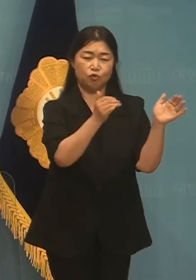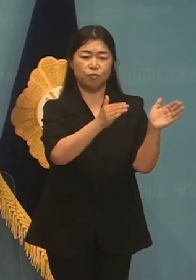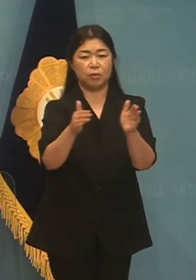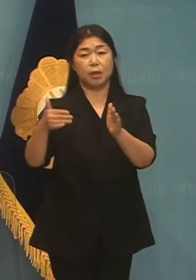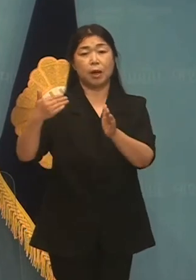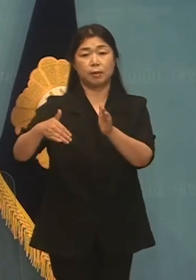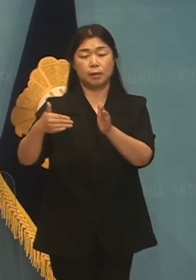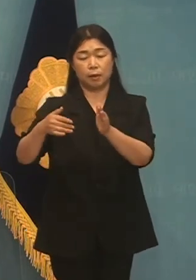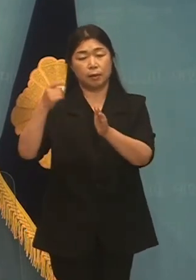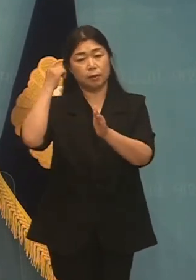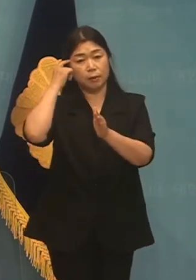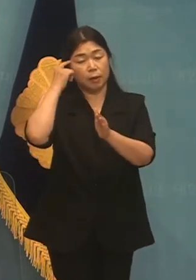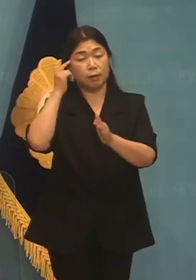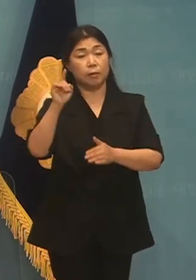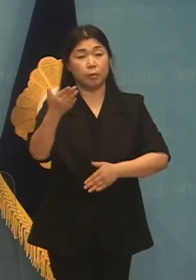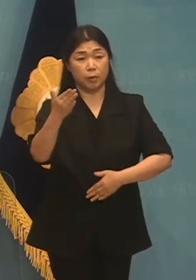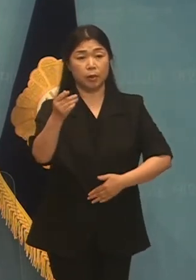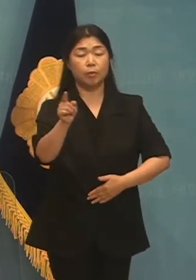덜 되었다는 뜻입니다.